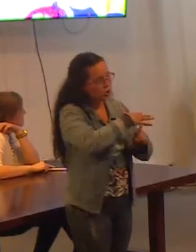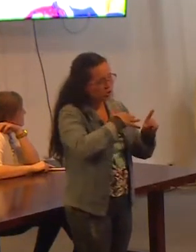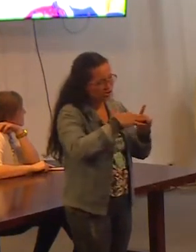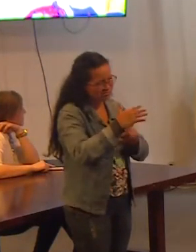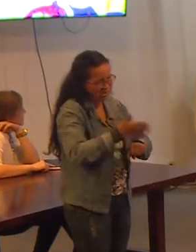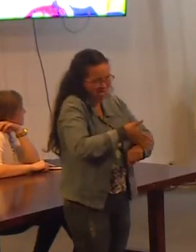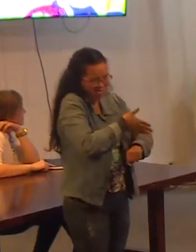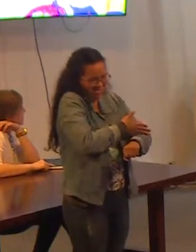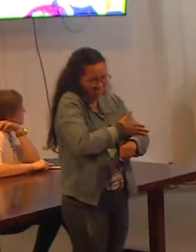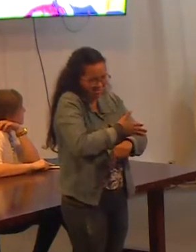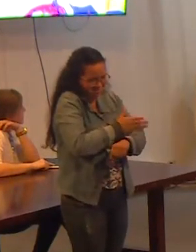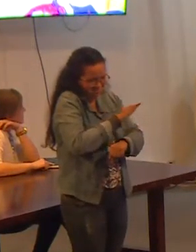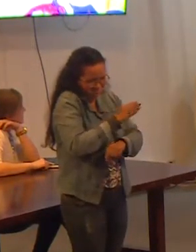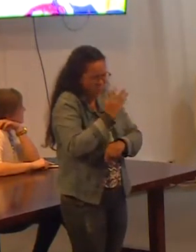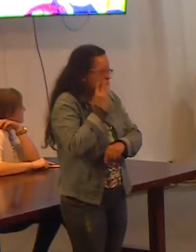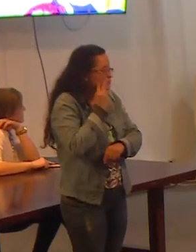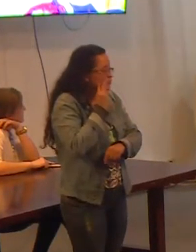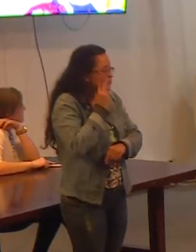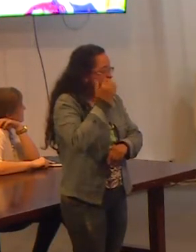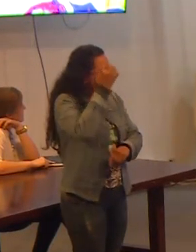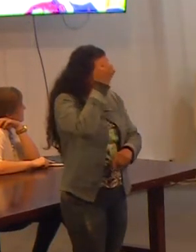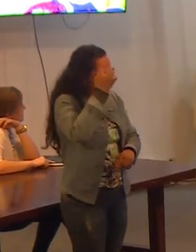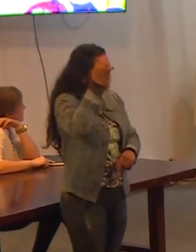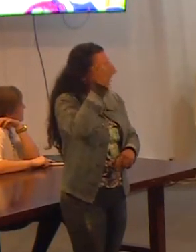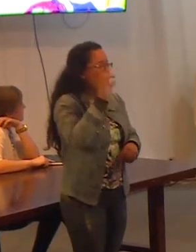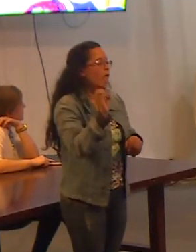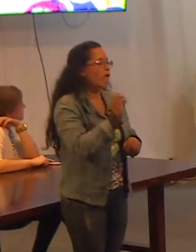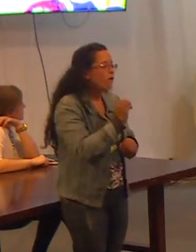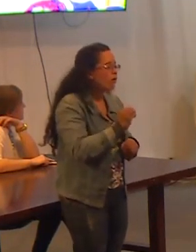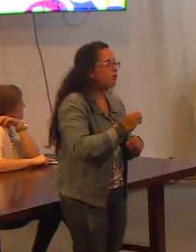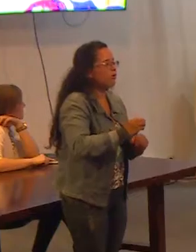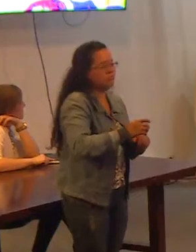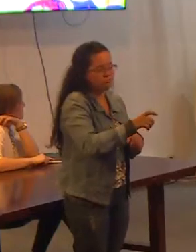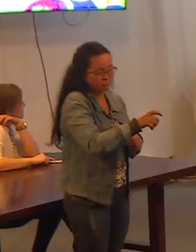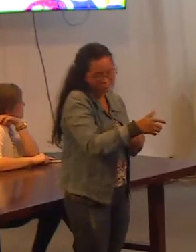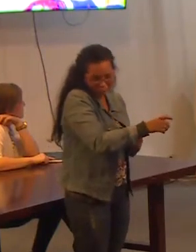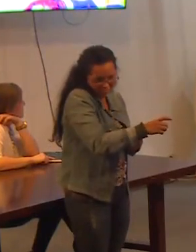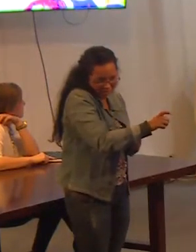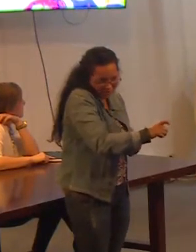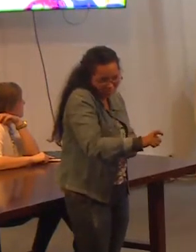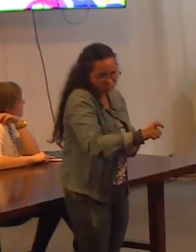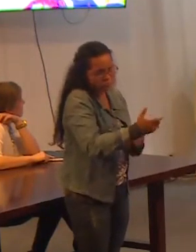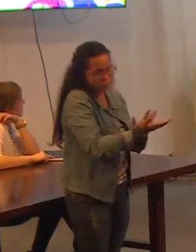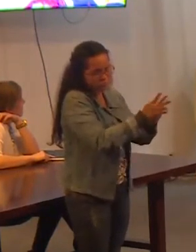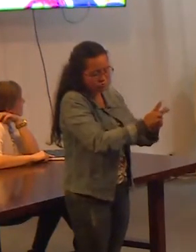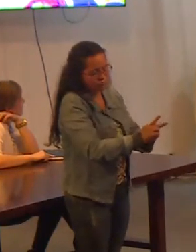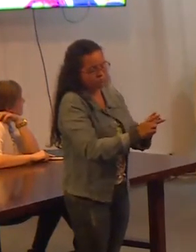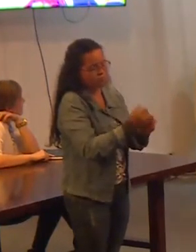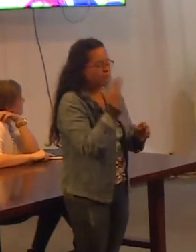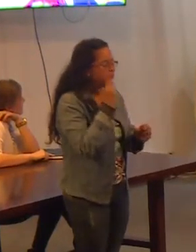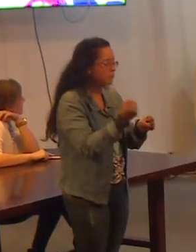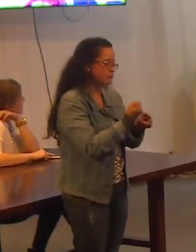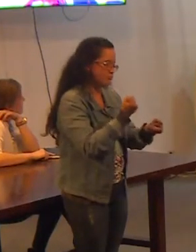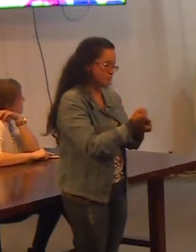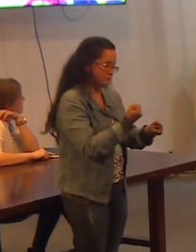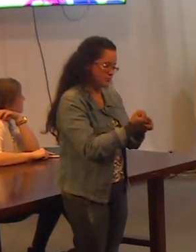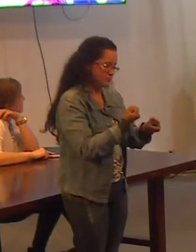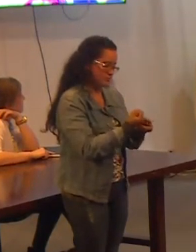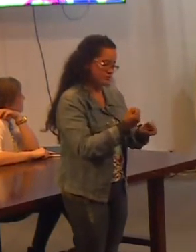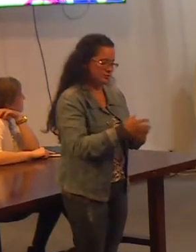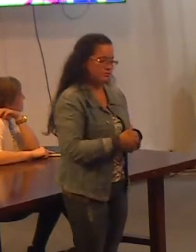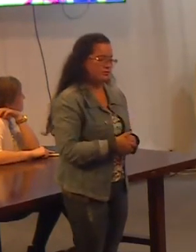estado, asimismo como la determinada población con la que han trabajado. Es por esto que nosotros